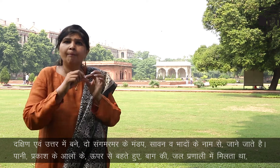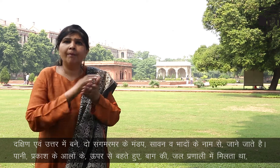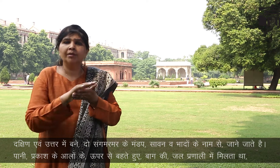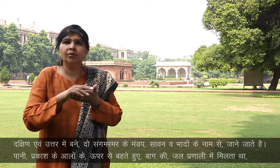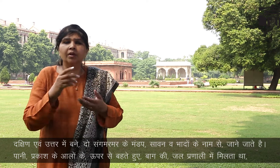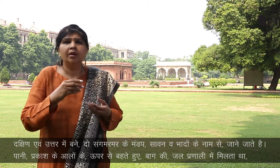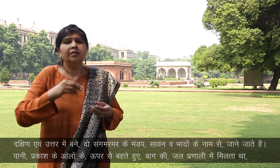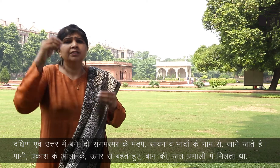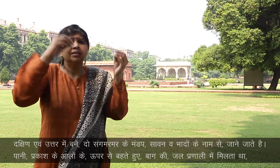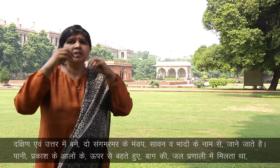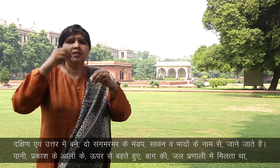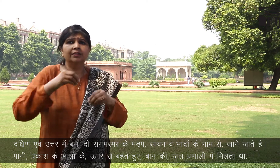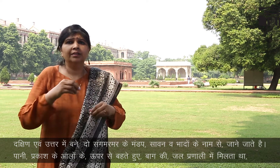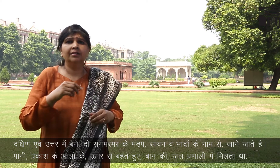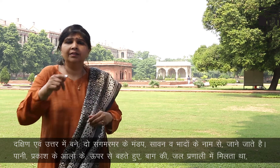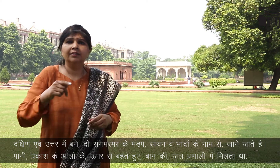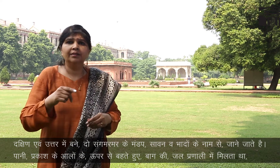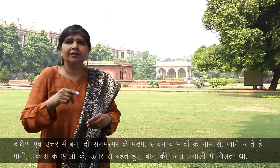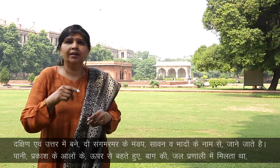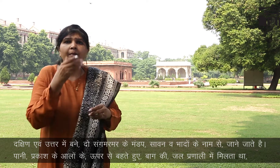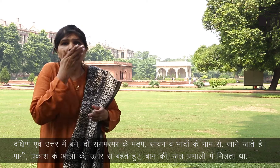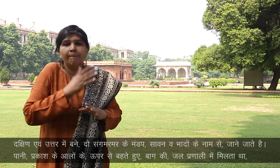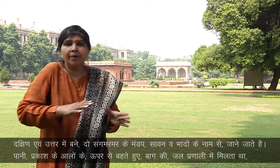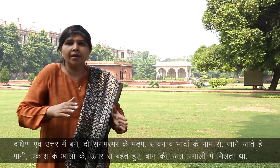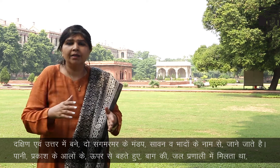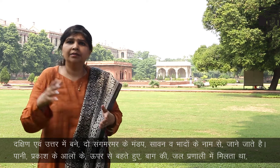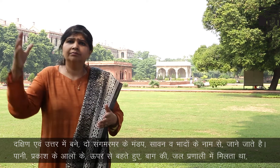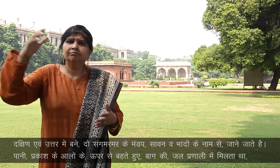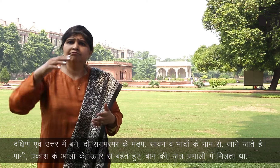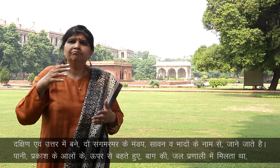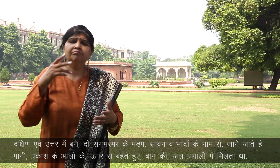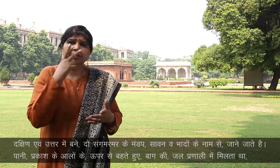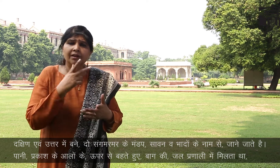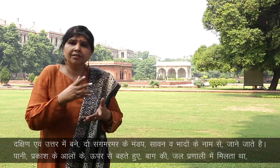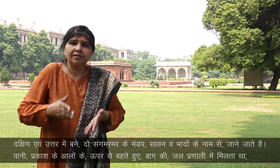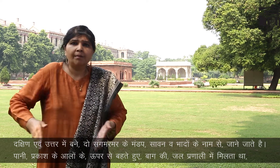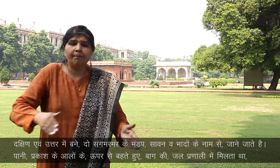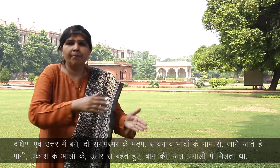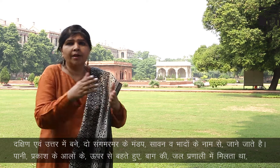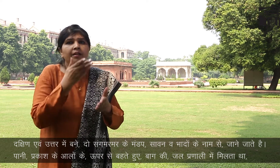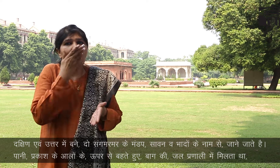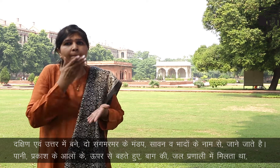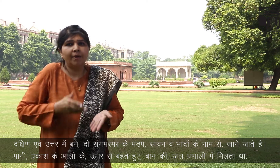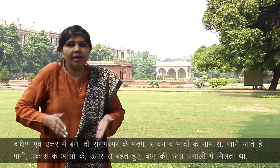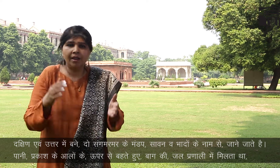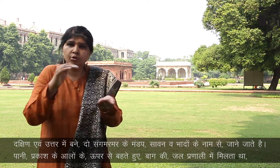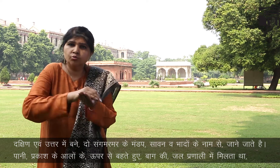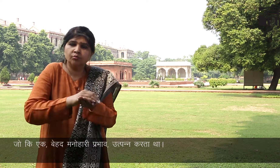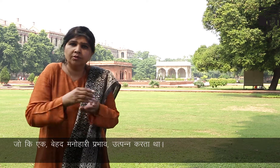पानी प्रकाश के आलों के ऊपर से बहते हुए बाग की जल प्रणाली में मिलता था, जो कि